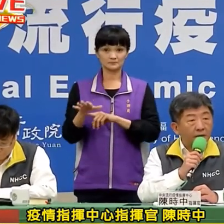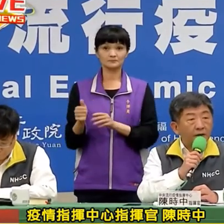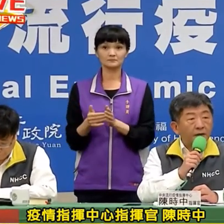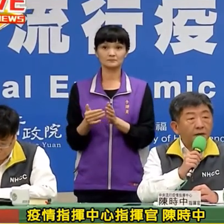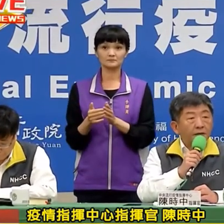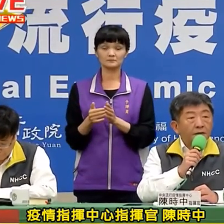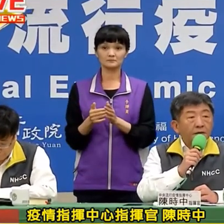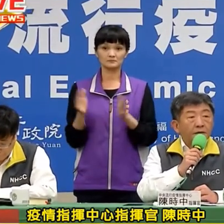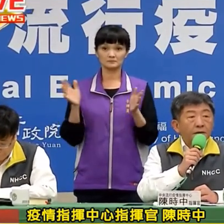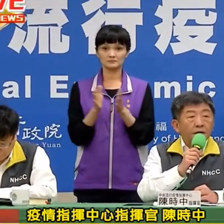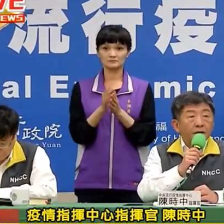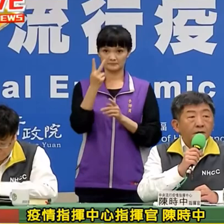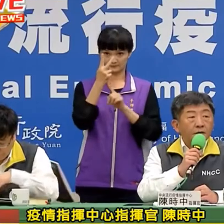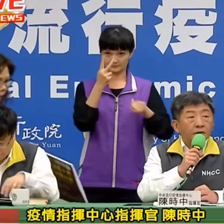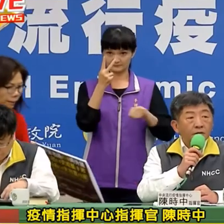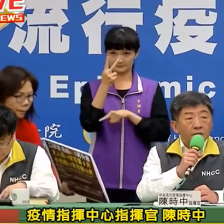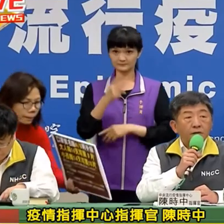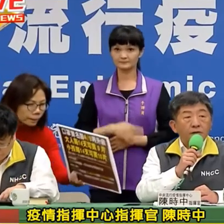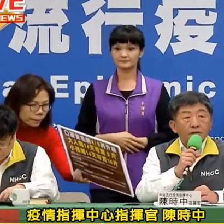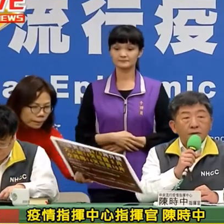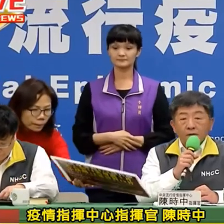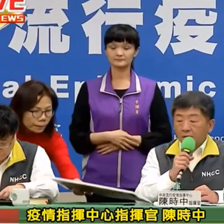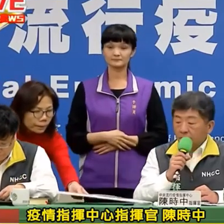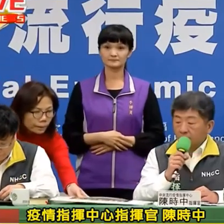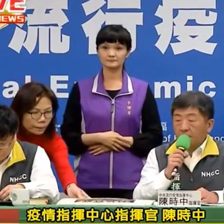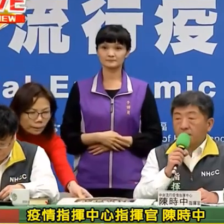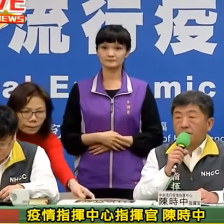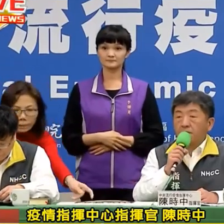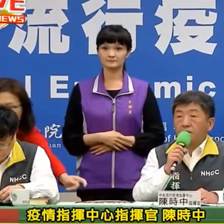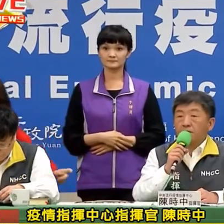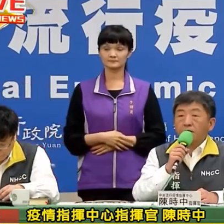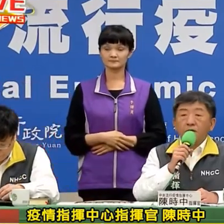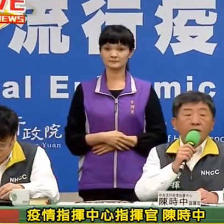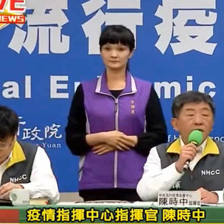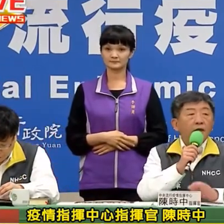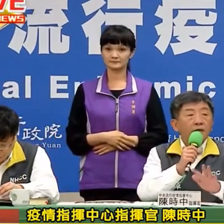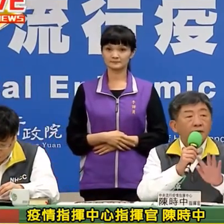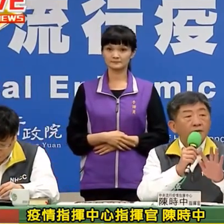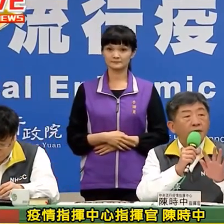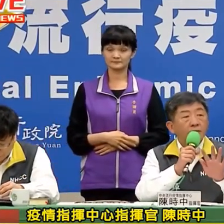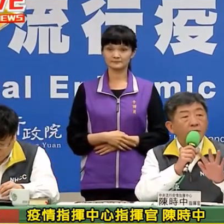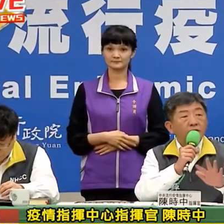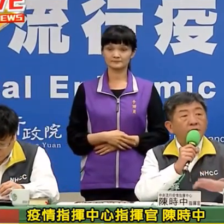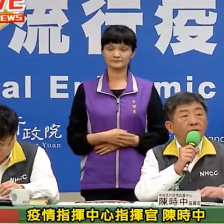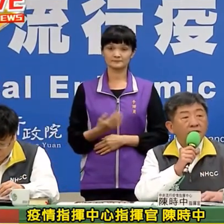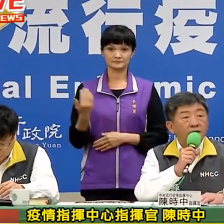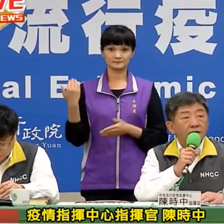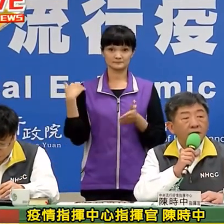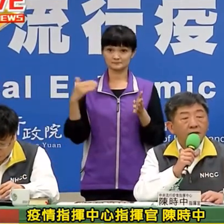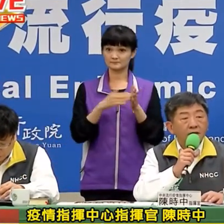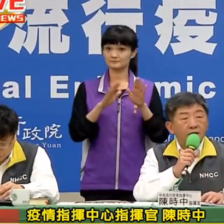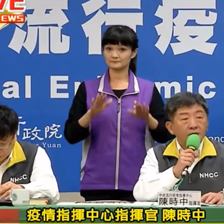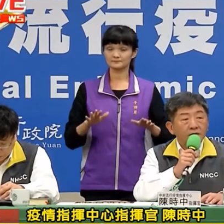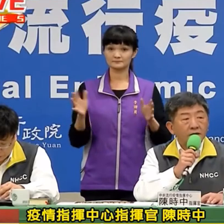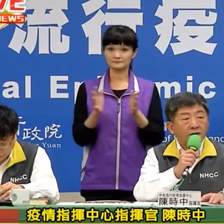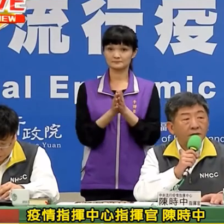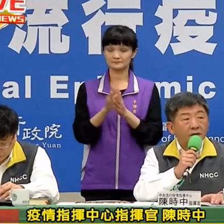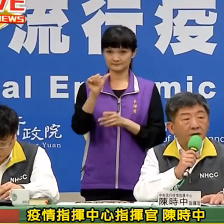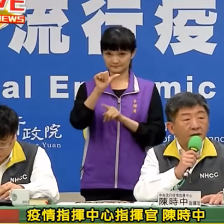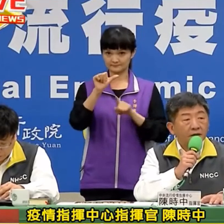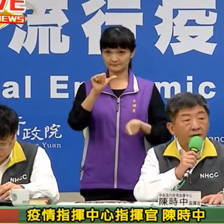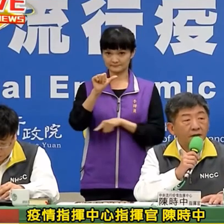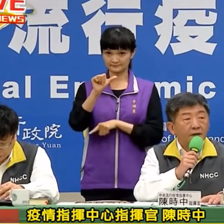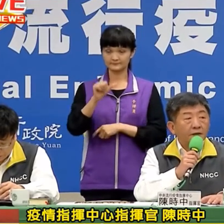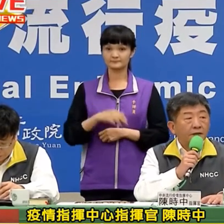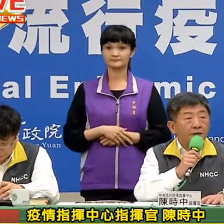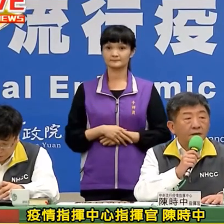增加2位，哦，所以总共有5例哈，到现在目前为止哈，大家都知道